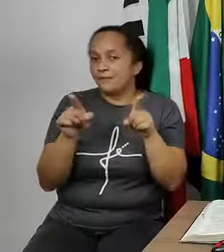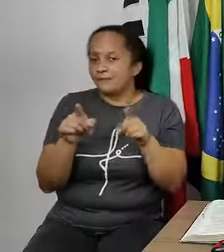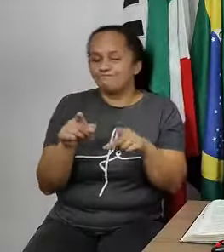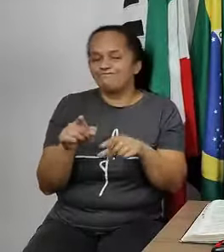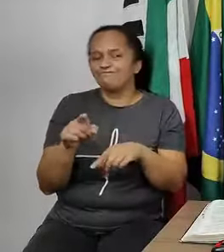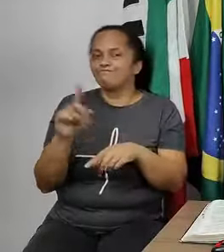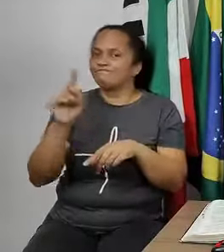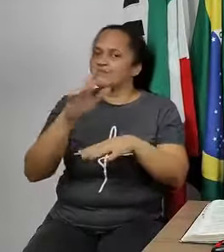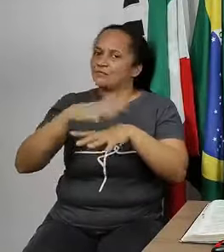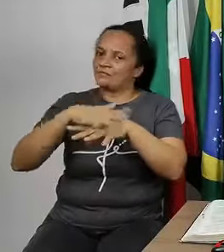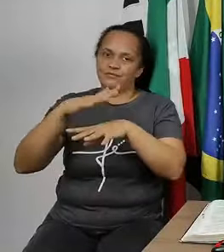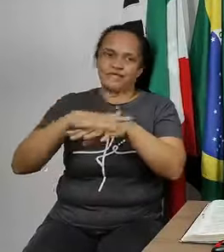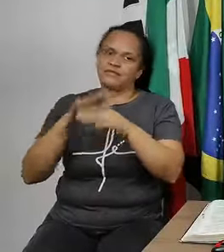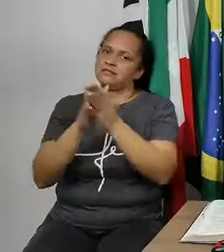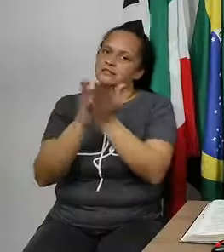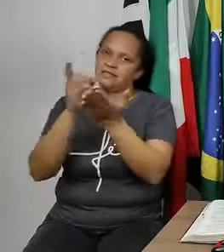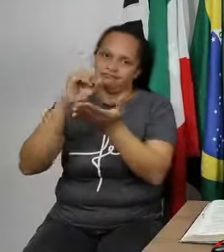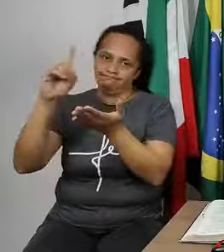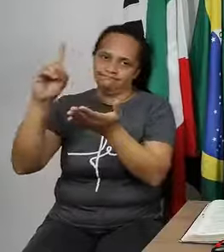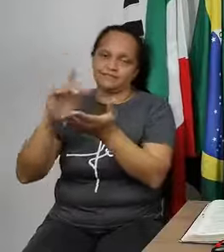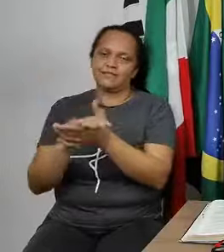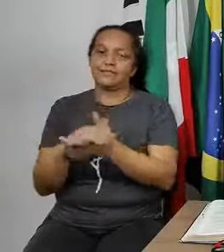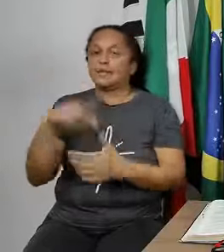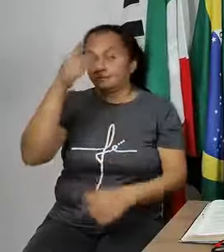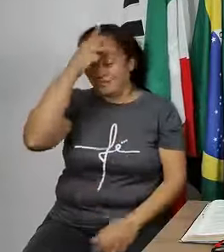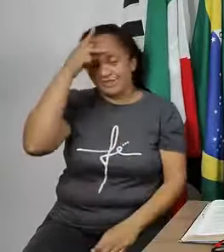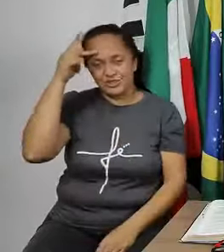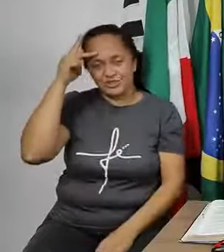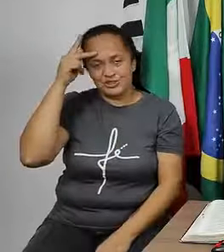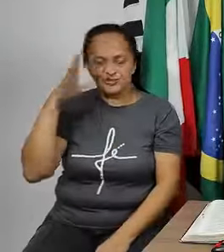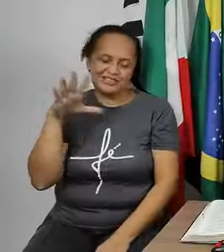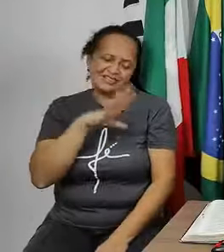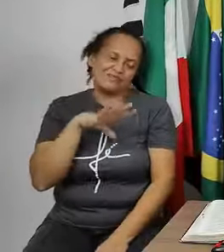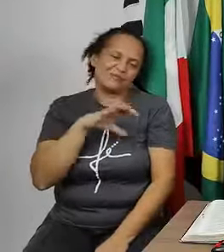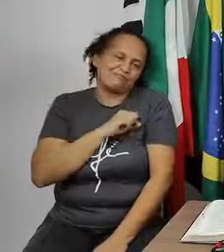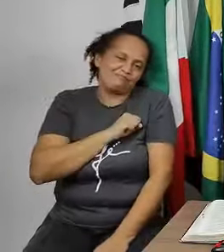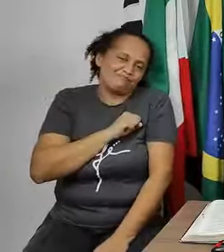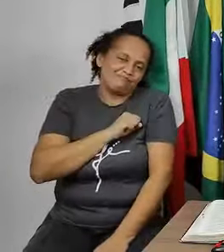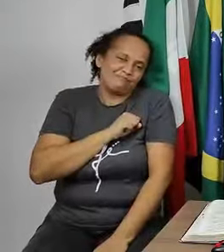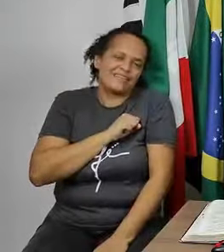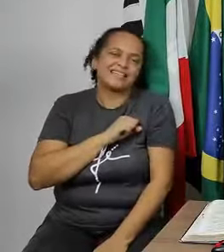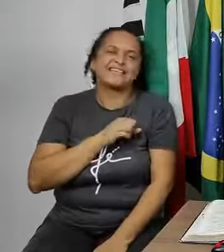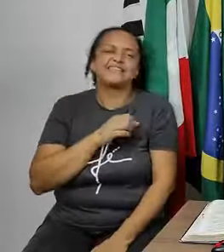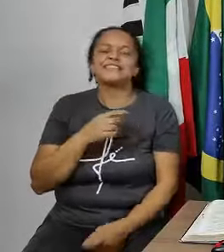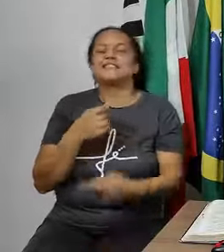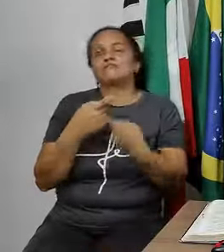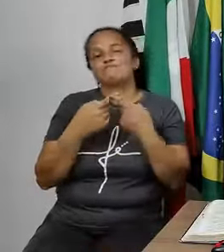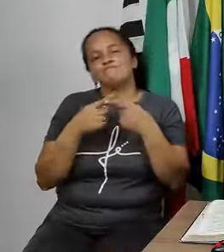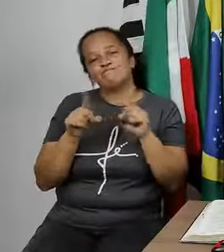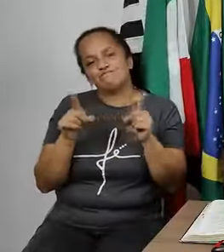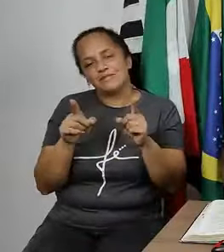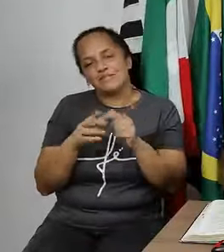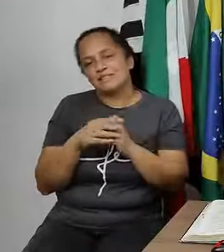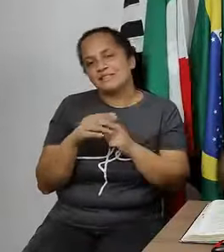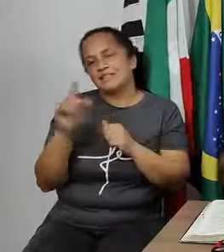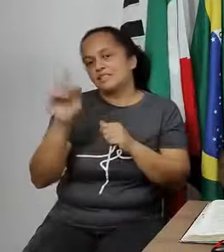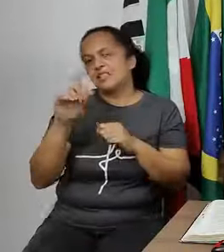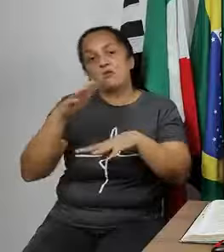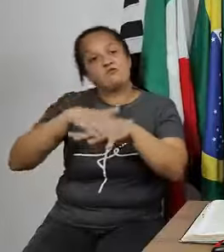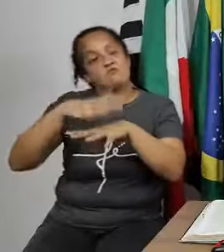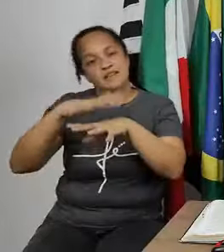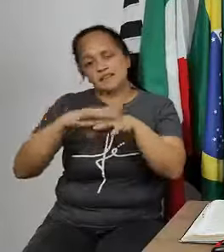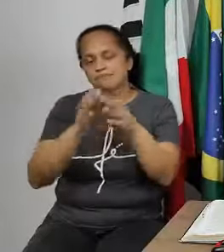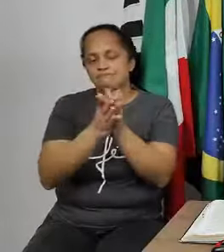a palavra. São pessoas bacanas, são pessoas queridas, amadas, mas elas não colocam em